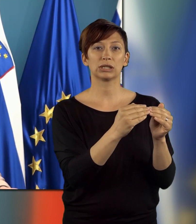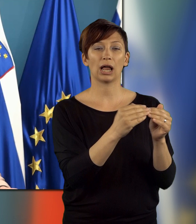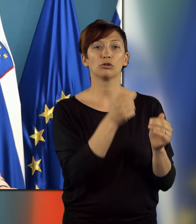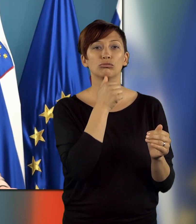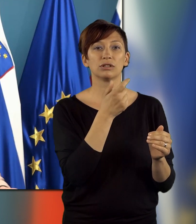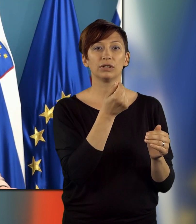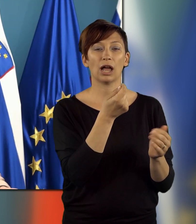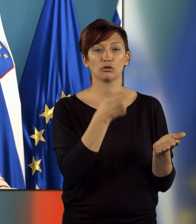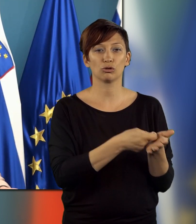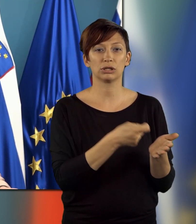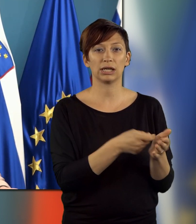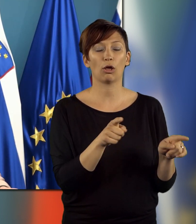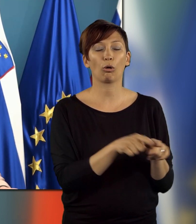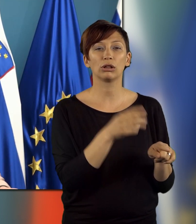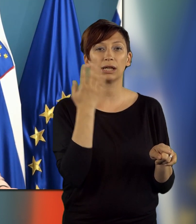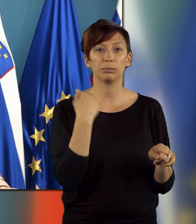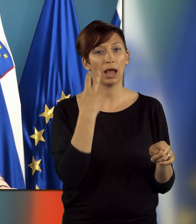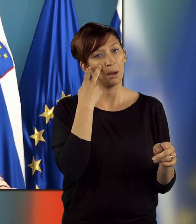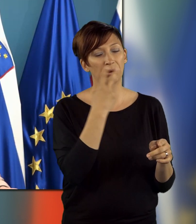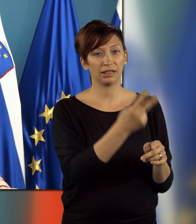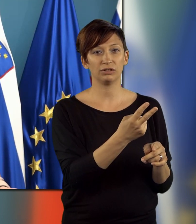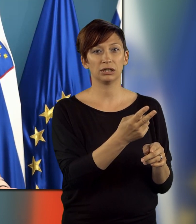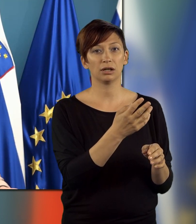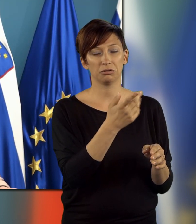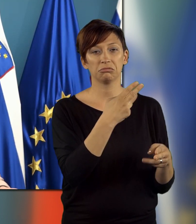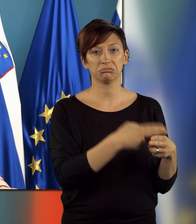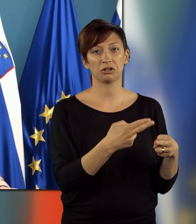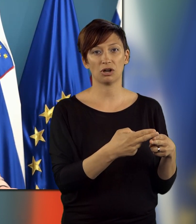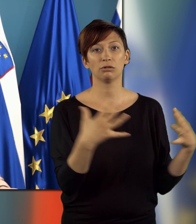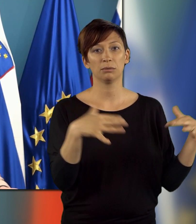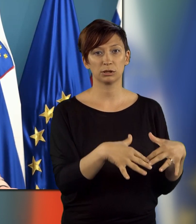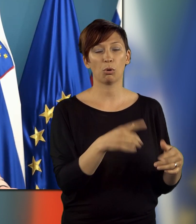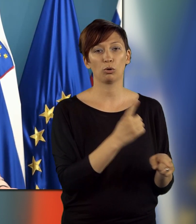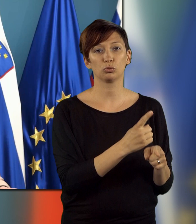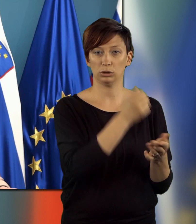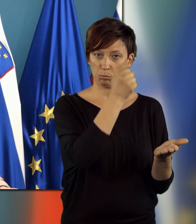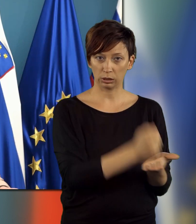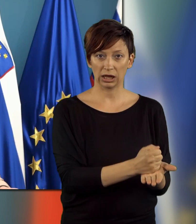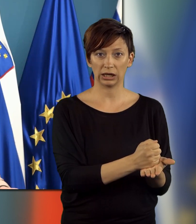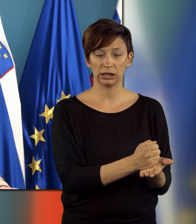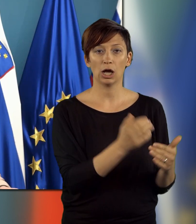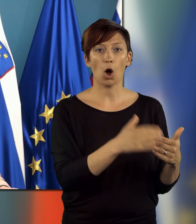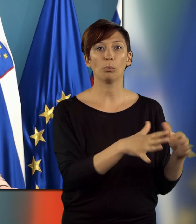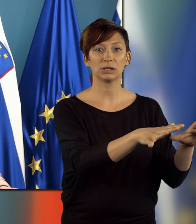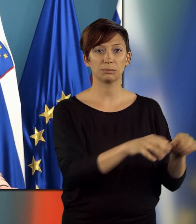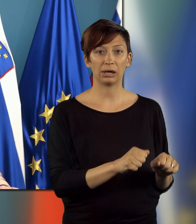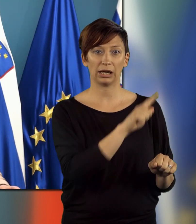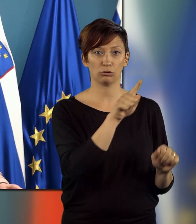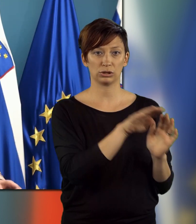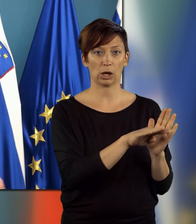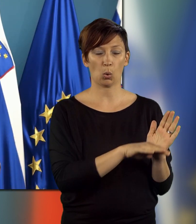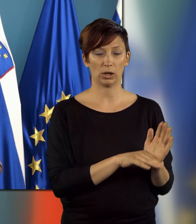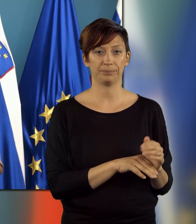z finančno oceno, kot je bila predvidena in v Državnem zboru tudi potrjena ob sprejetju